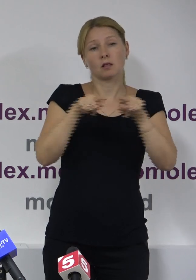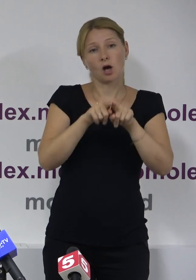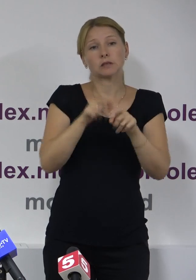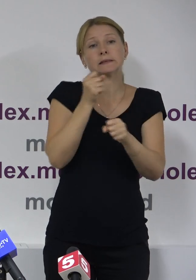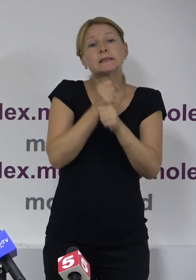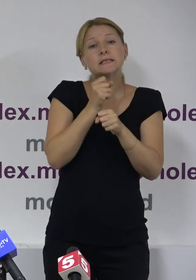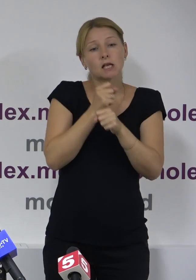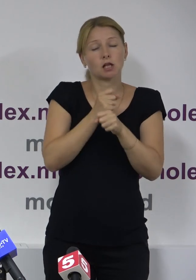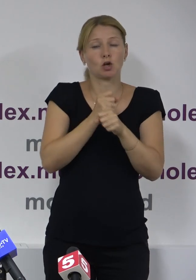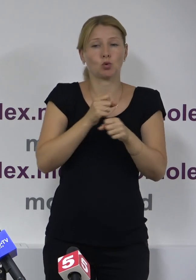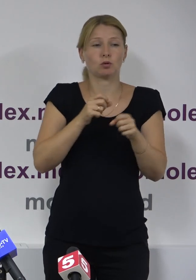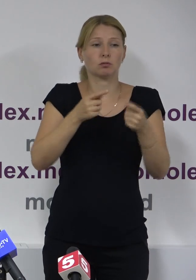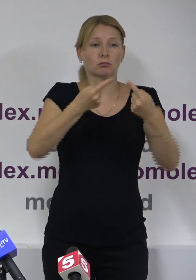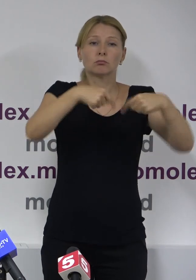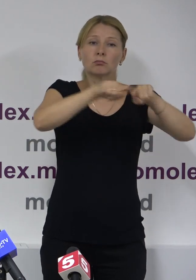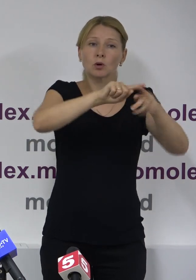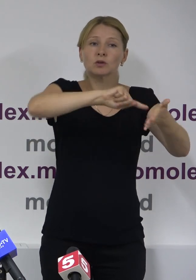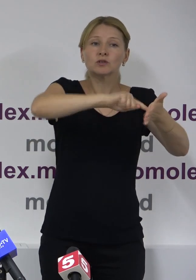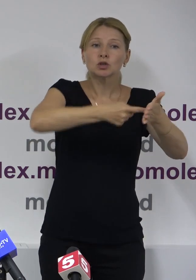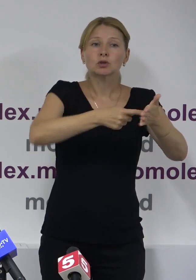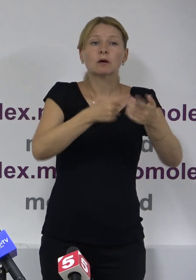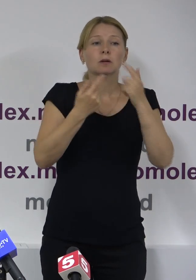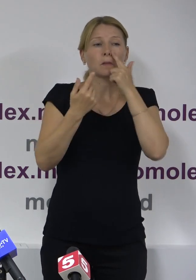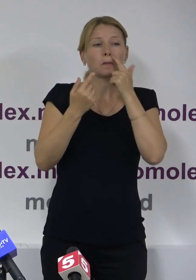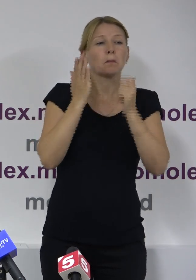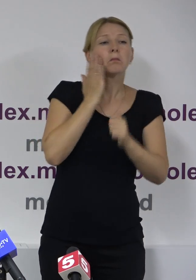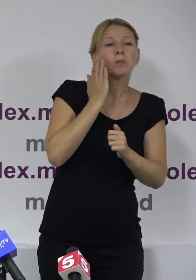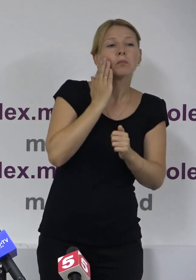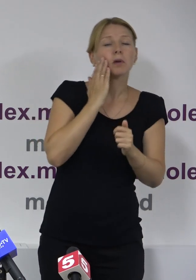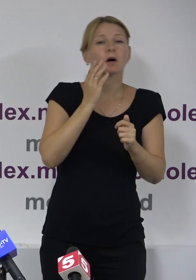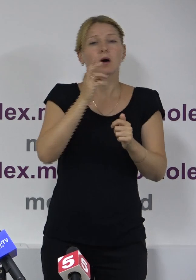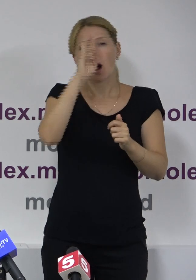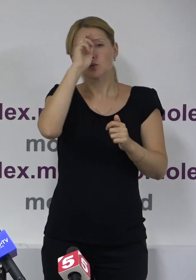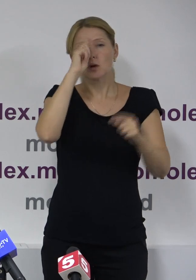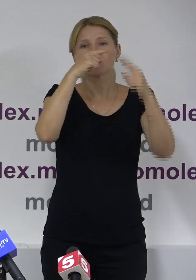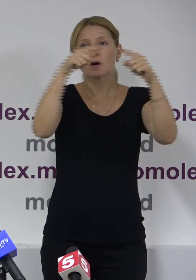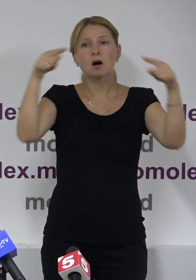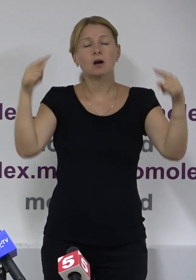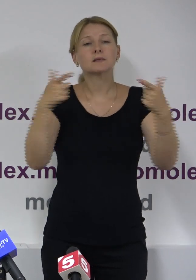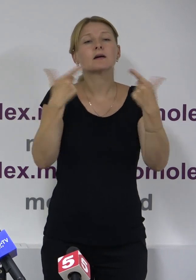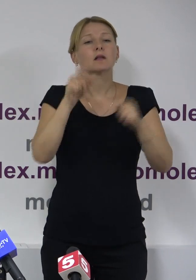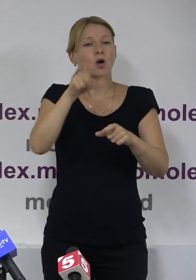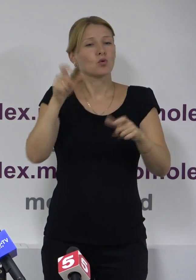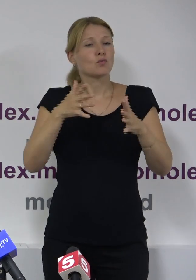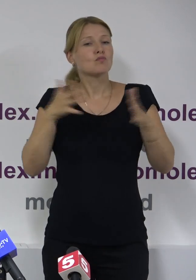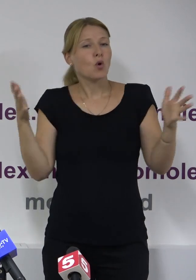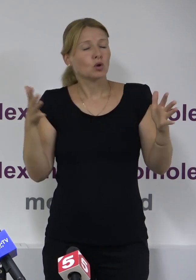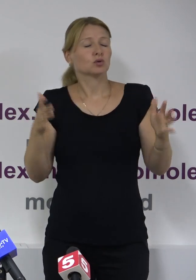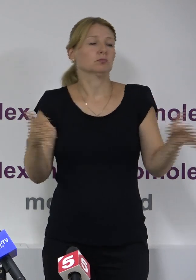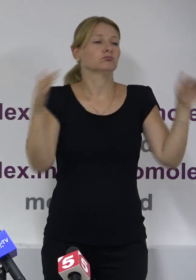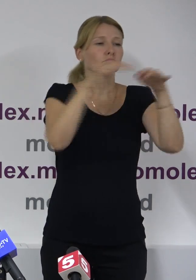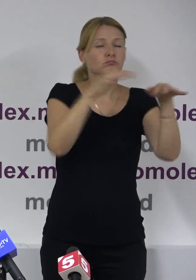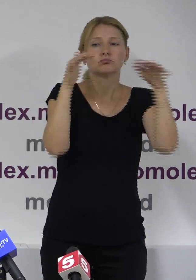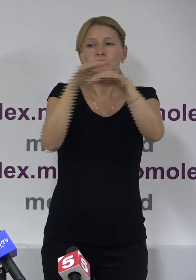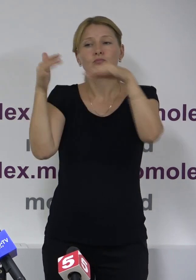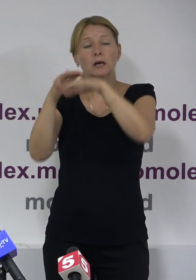secții, eventual pentru a înțelege mai bine specificul dintr-o țară sau alta, se va ține cont probabil și de înregistrarea prealabilă